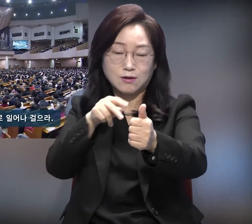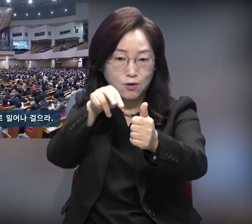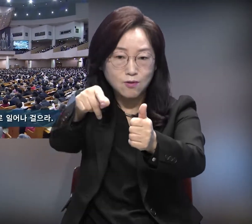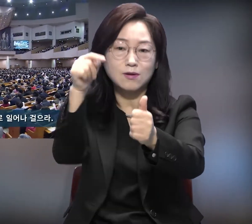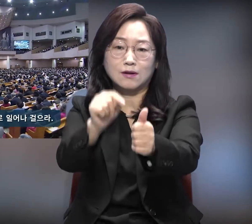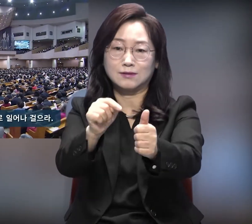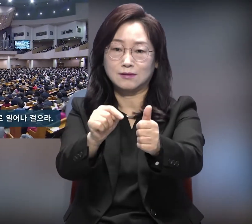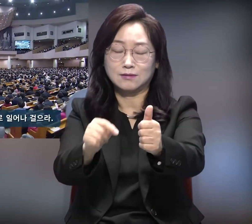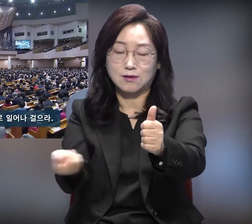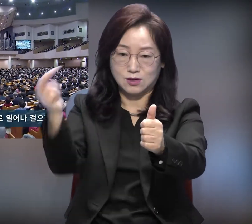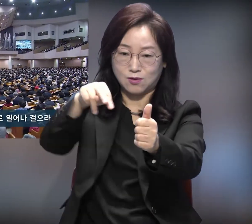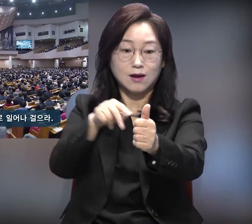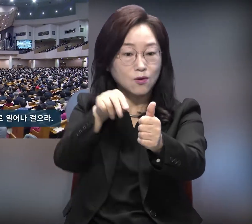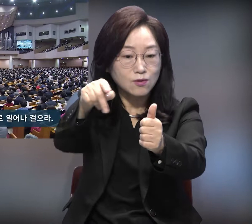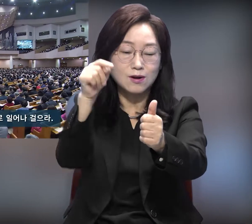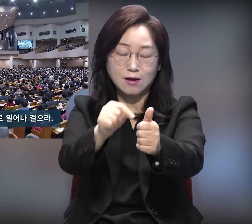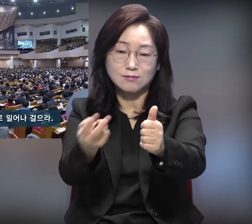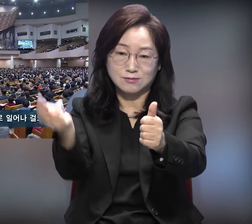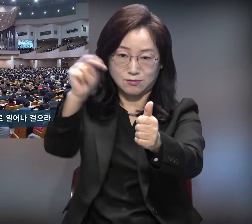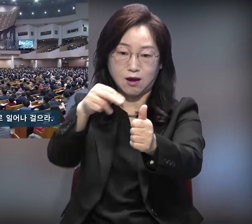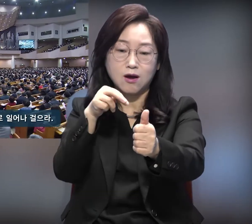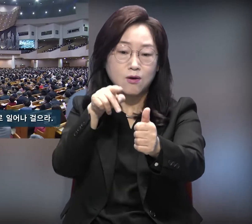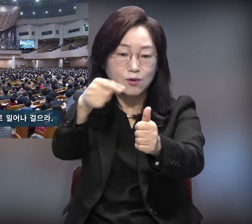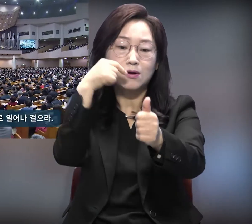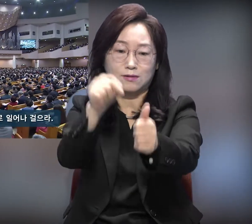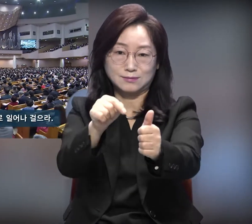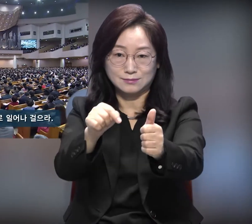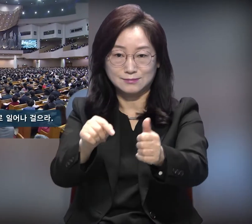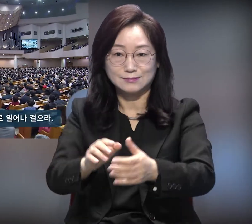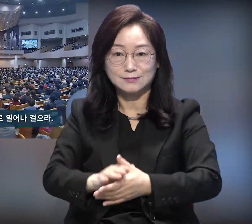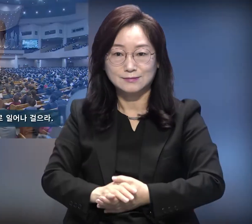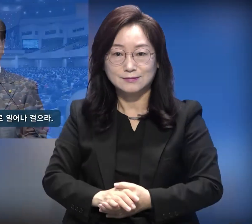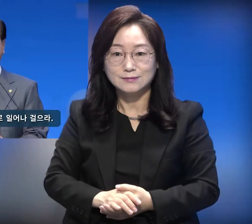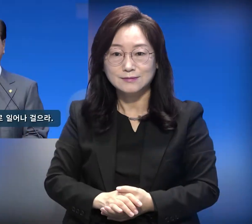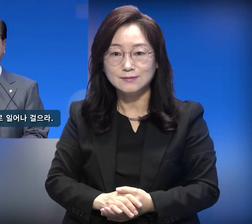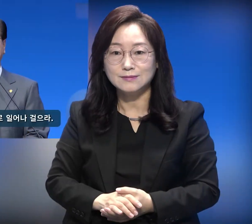걸으라. 일어나 걸으라. 일어나 걸으라.